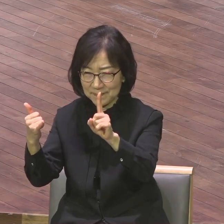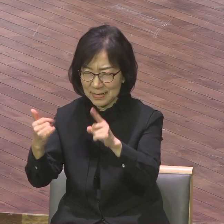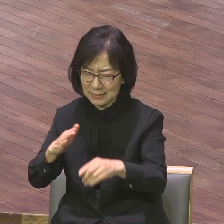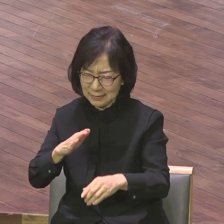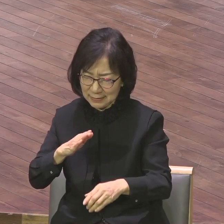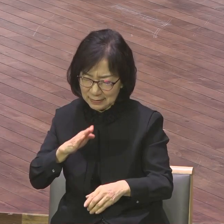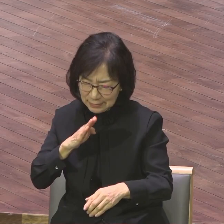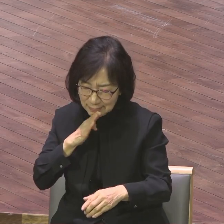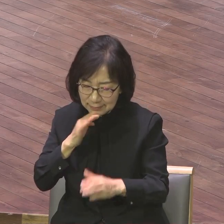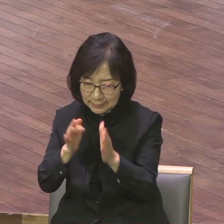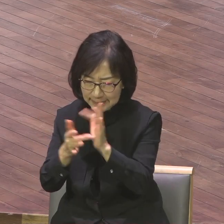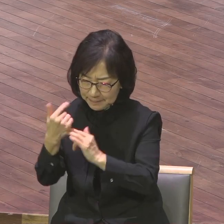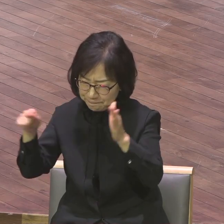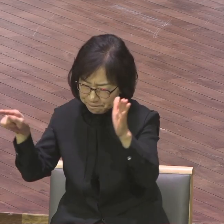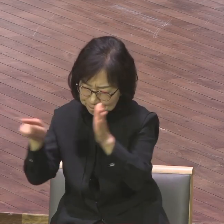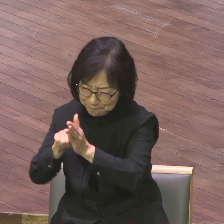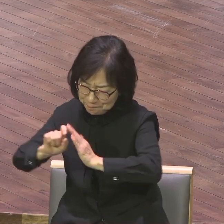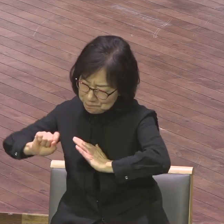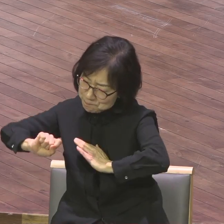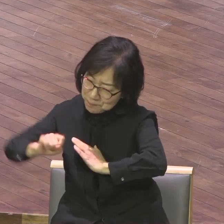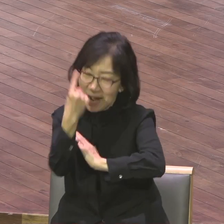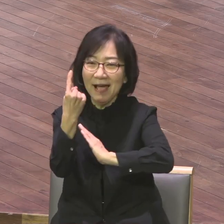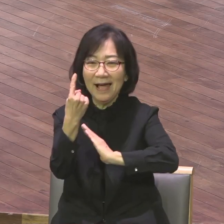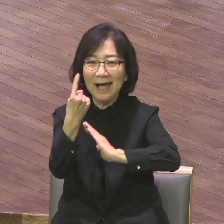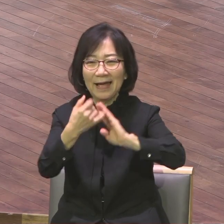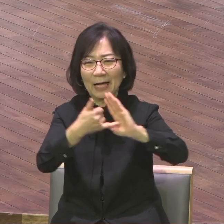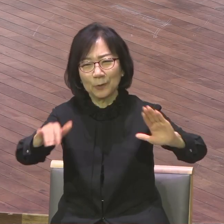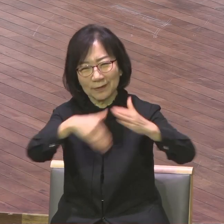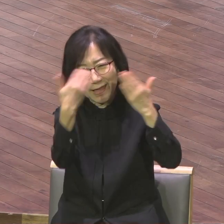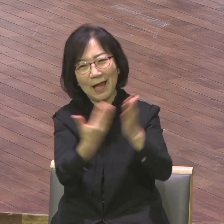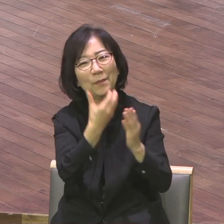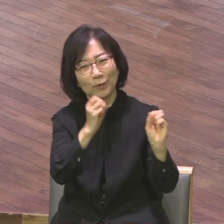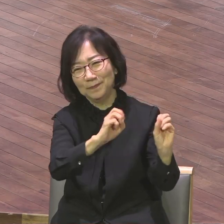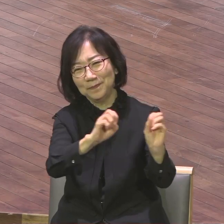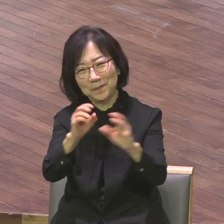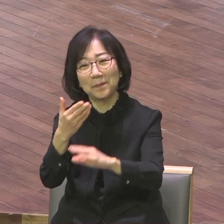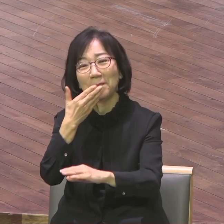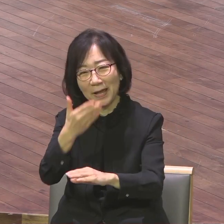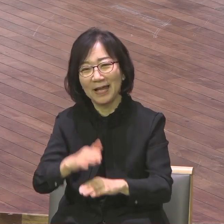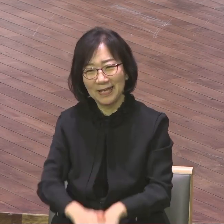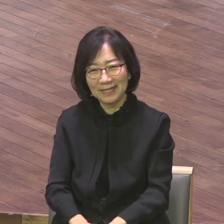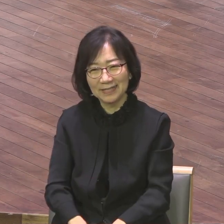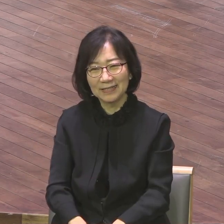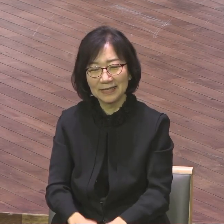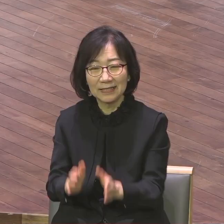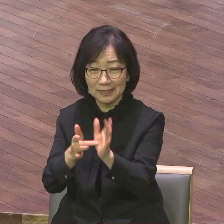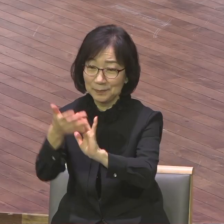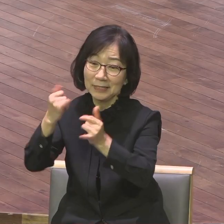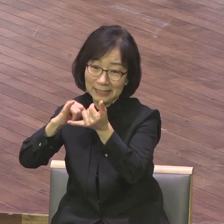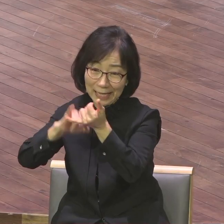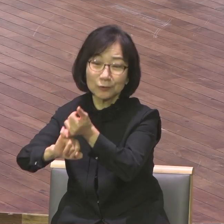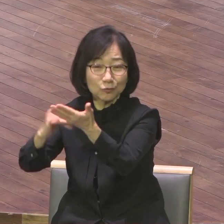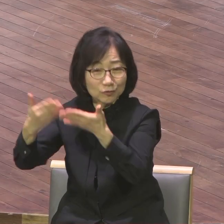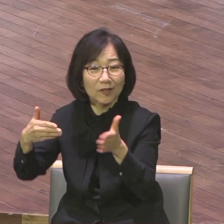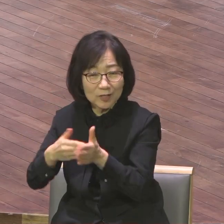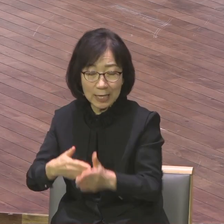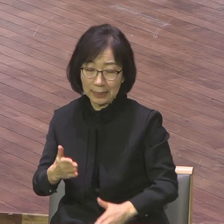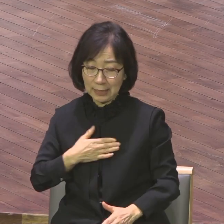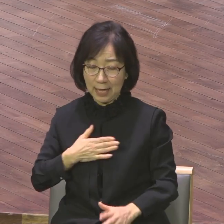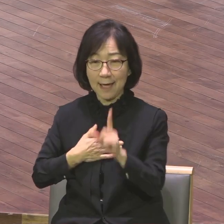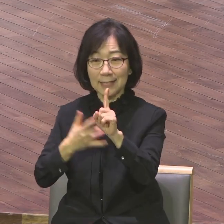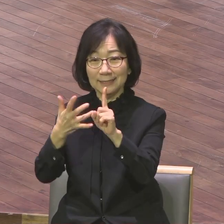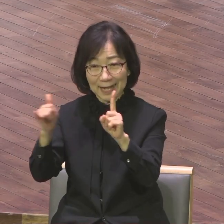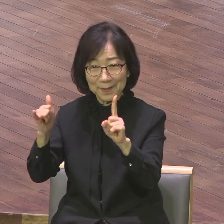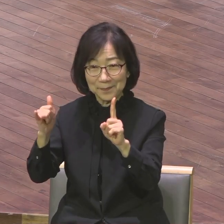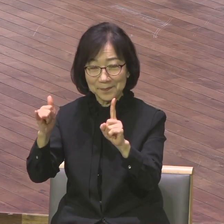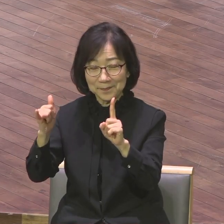있습니다. 사도행전 10장 39절 분명히 말씀했잖아요. 내가 예수 믿으면 우리 가정은 복음화가 된다. 그래서 한 번으로